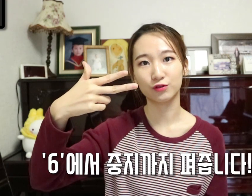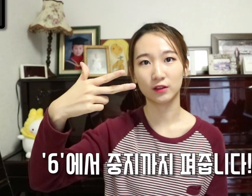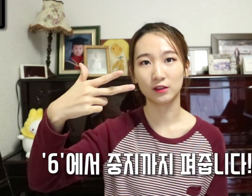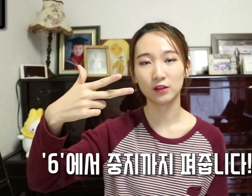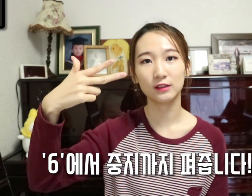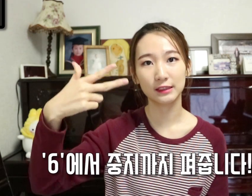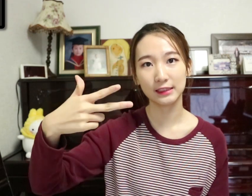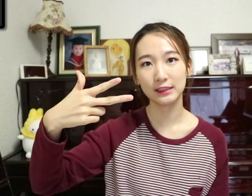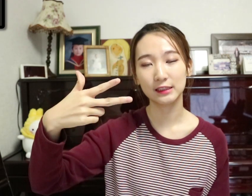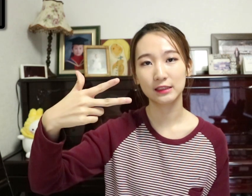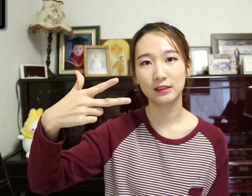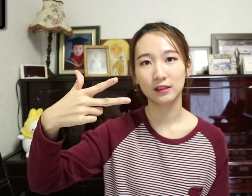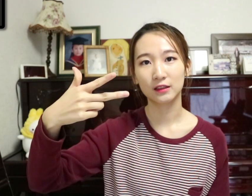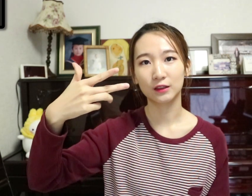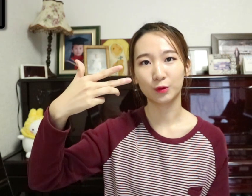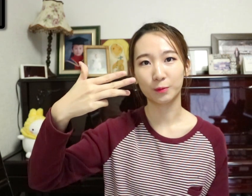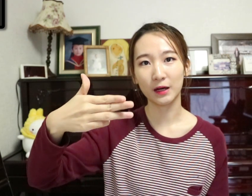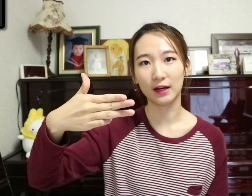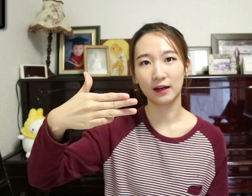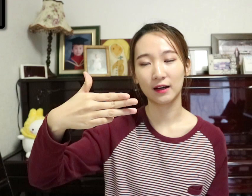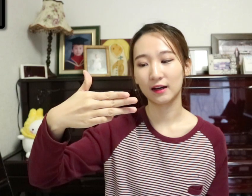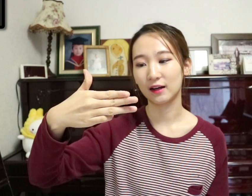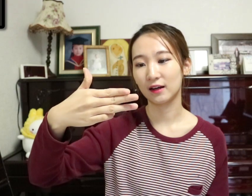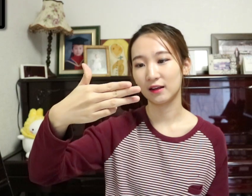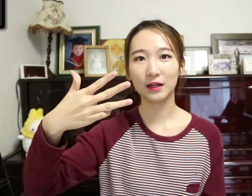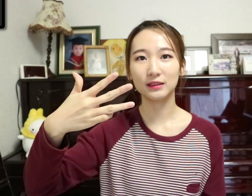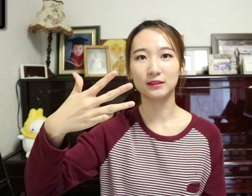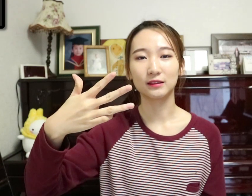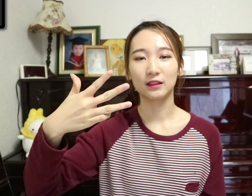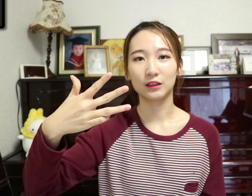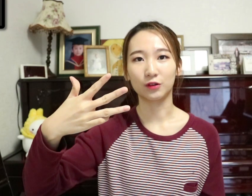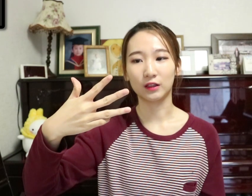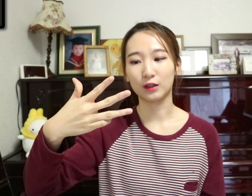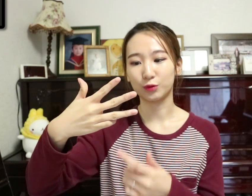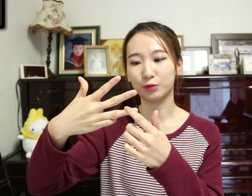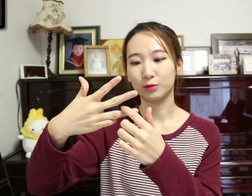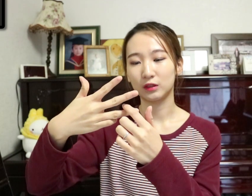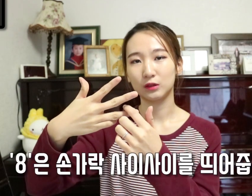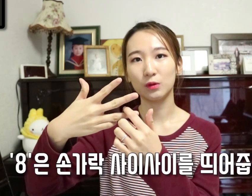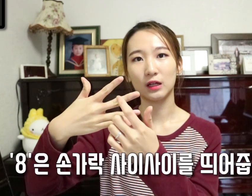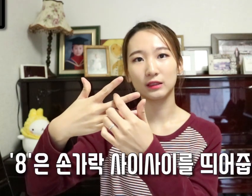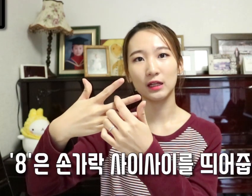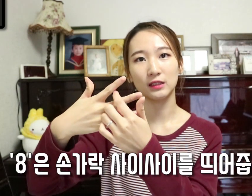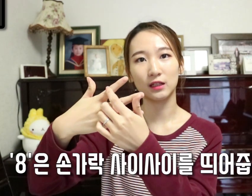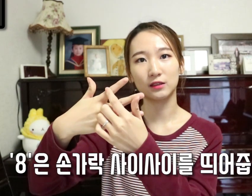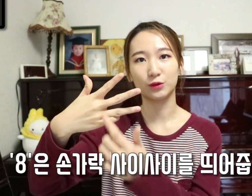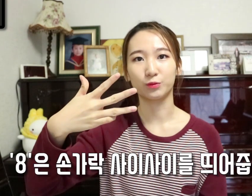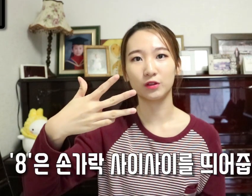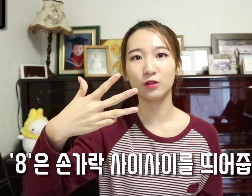더 추가됐죠? 7. 그리고 8. 8은 이렇게 좀 손가락 사이사이를 좀